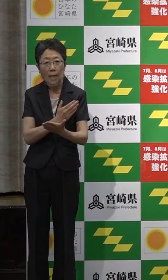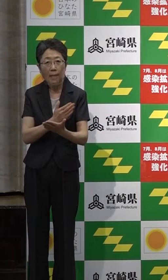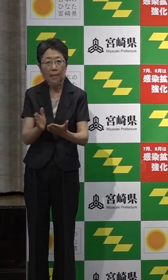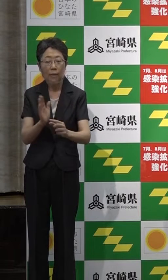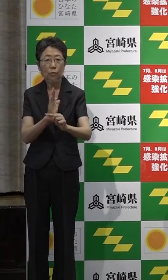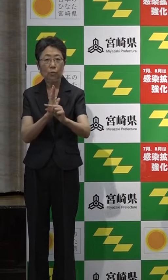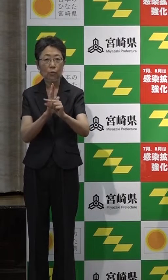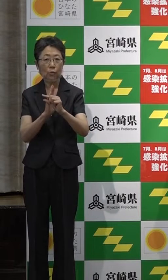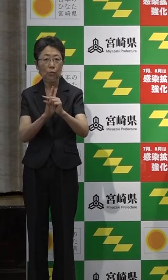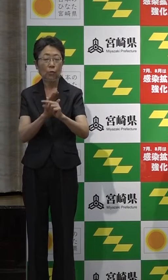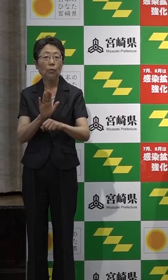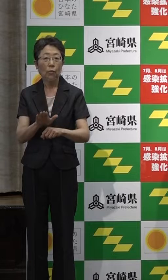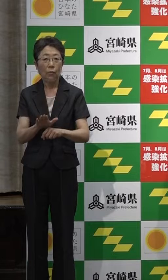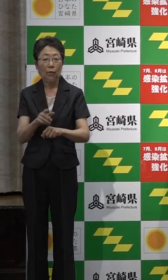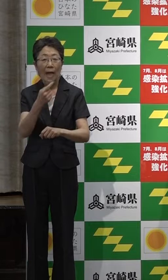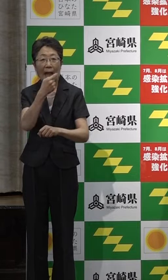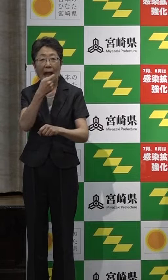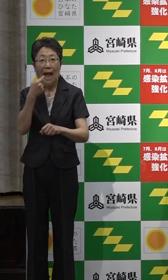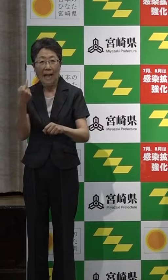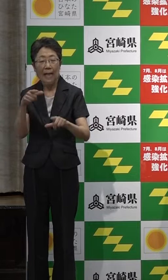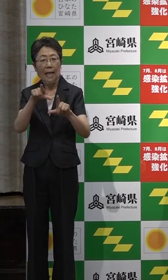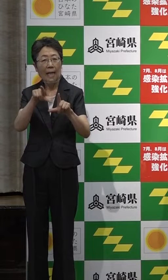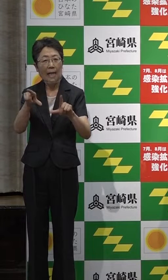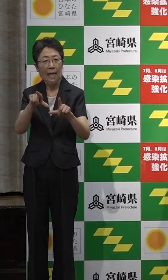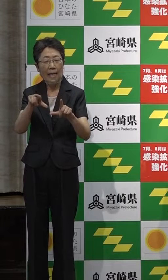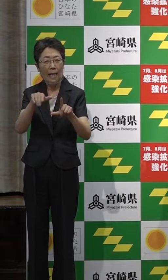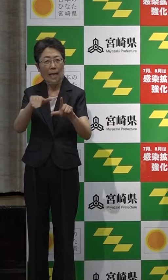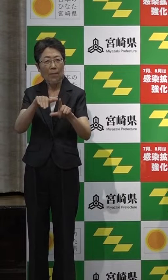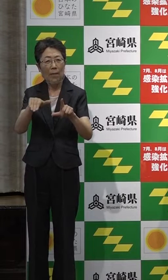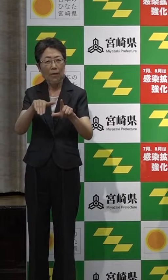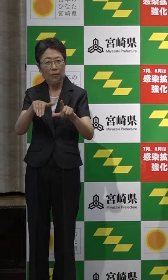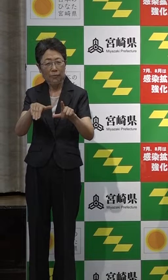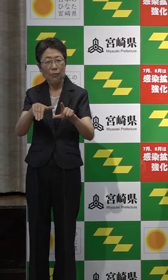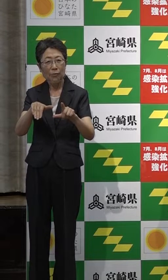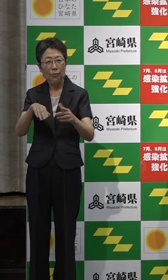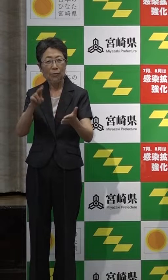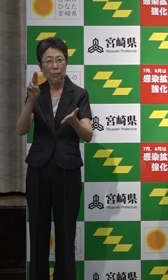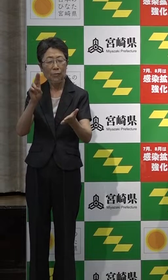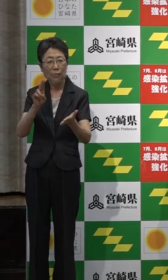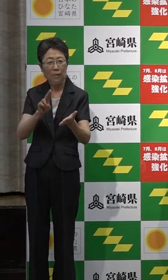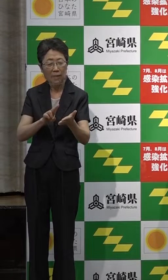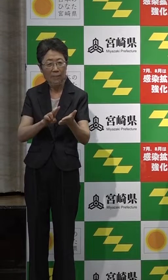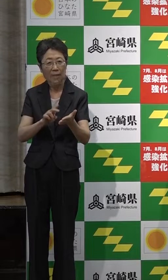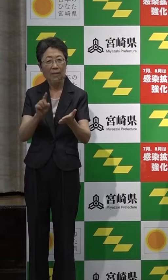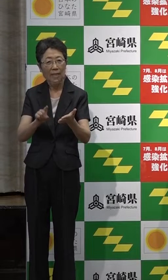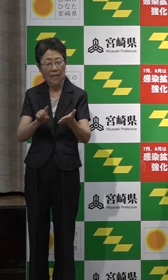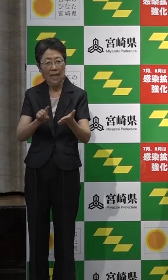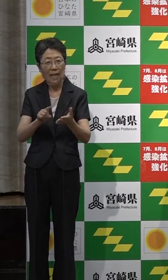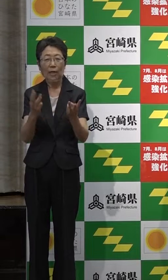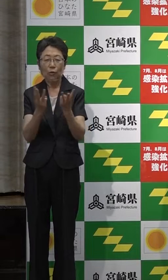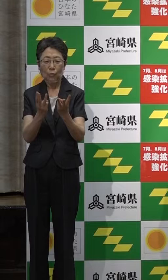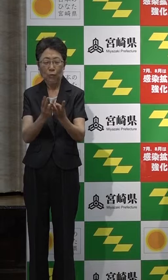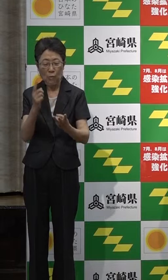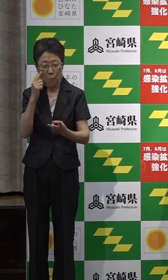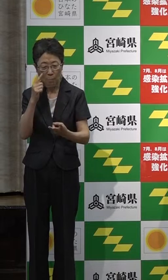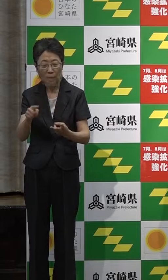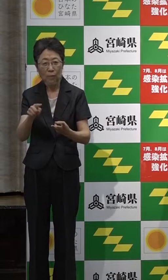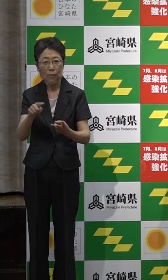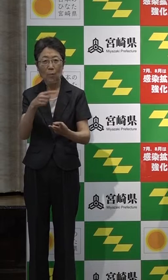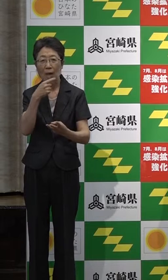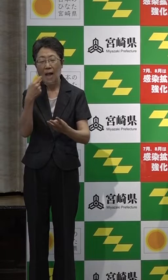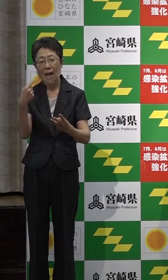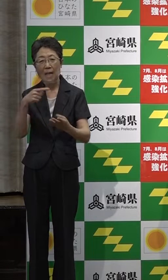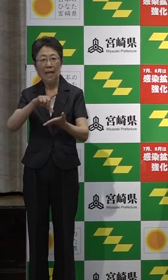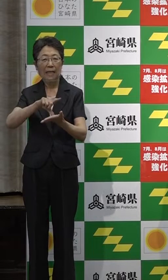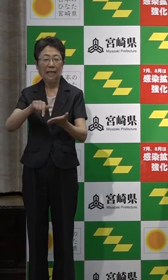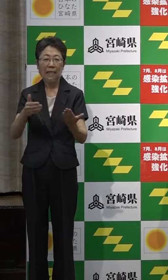県域はほぼ確率が非常に高いのではないかというふうに残念ながら数字の上では見ておるところでありますが、営業時間短縮についてはその